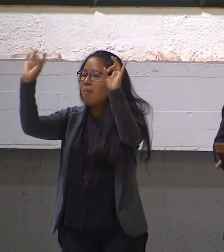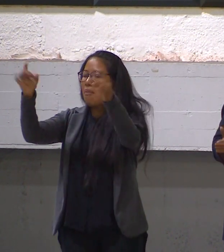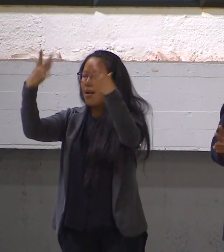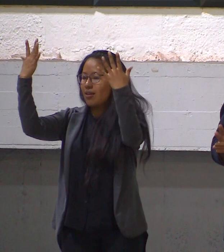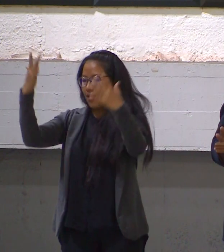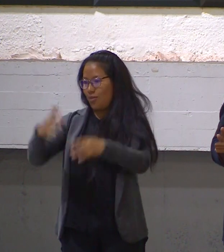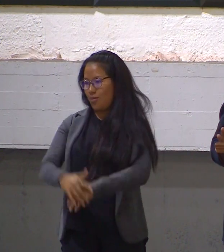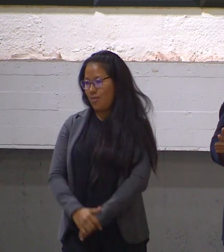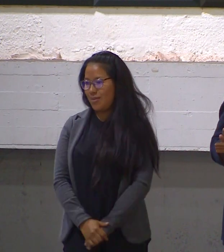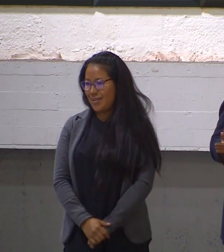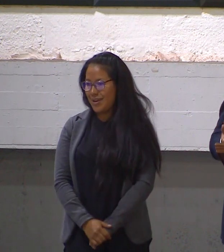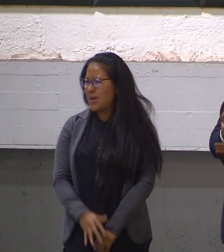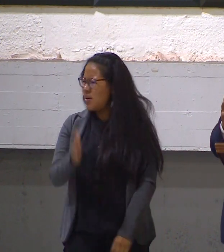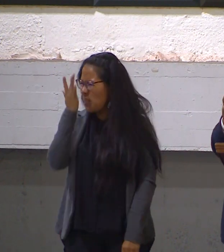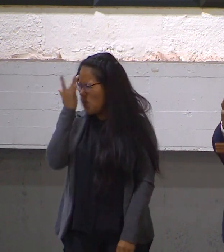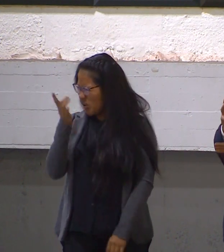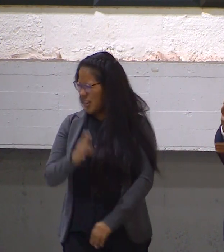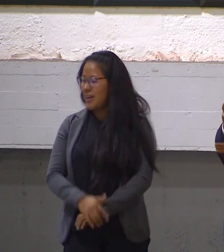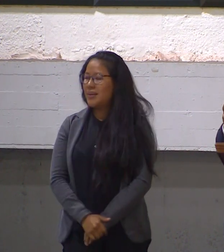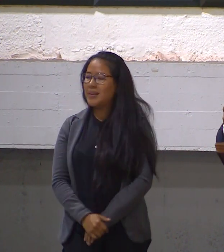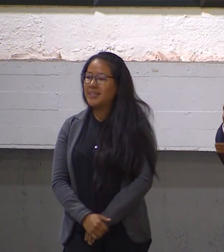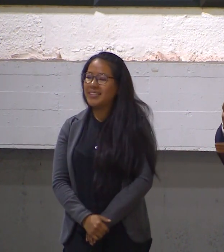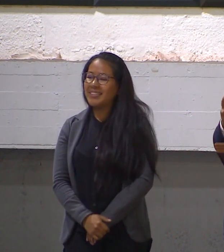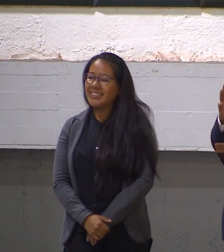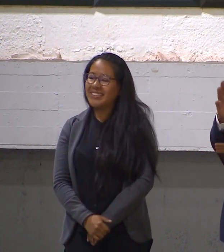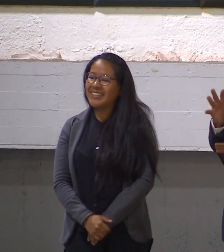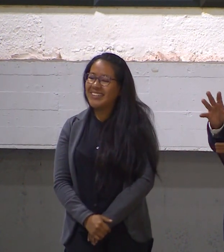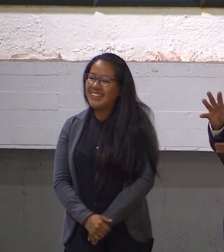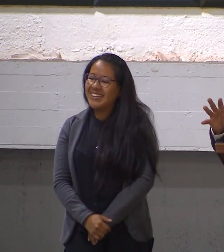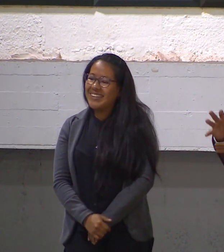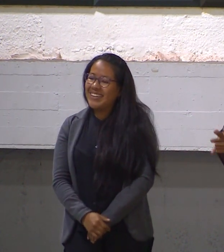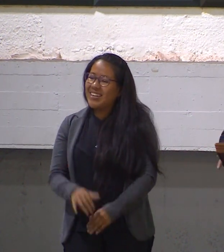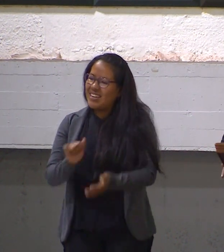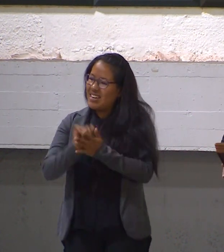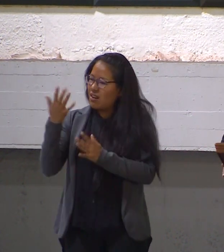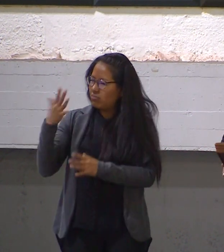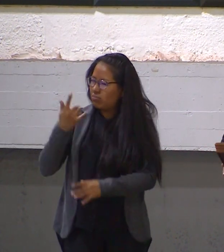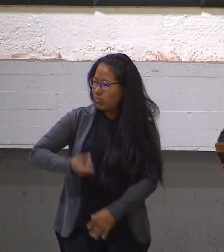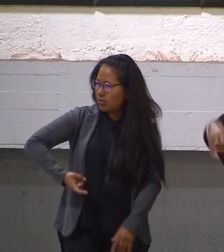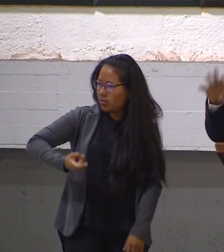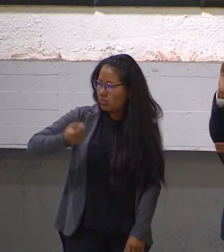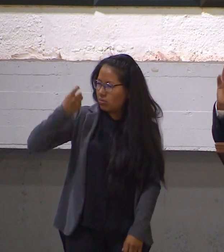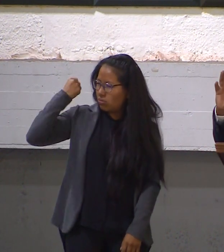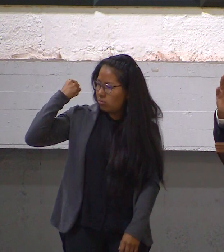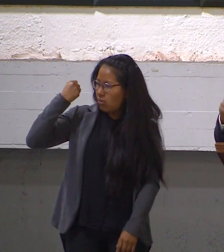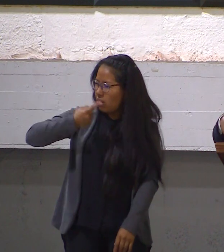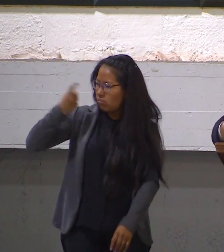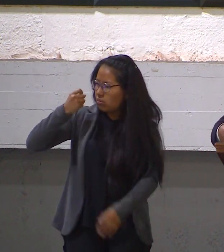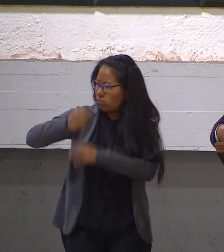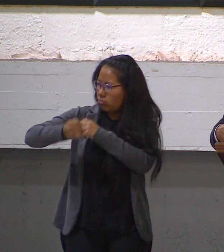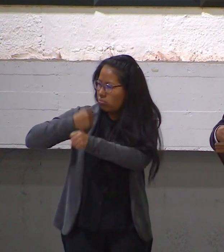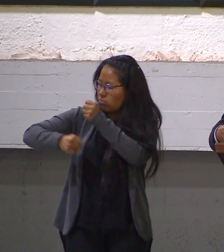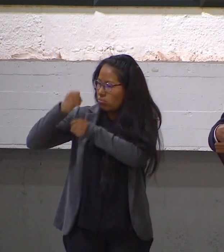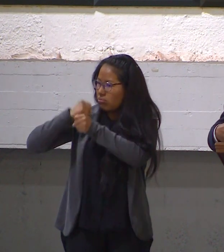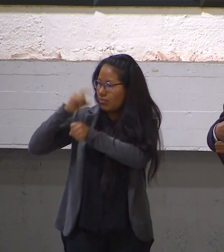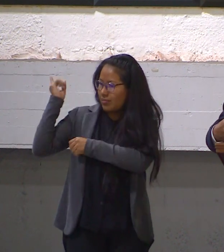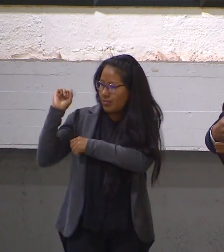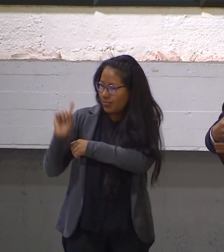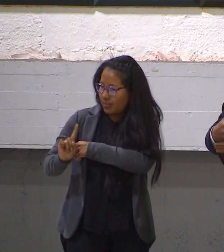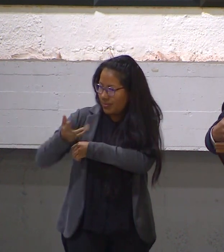porque vamos a recorrer casi 100 años de historia más por supuesto desde las